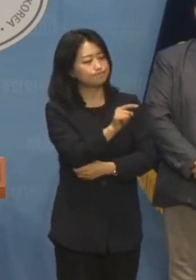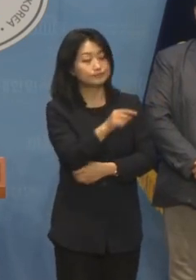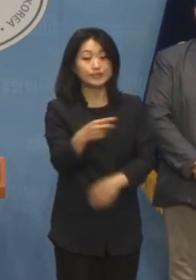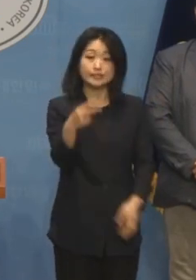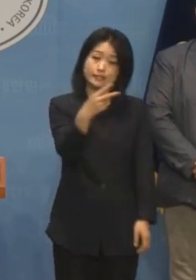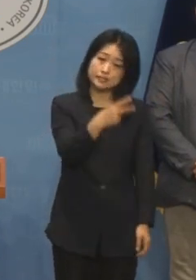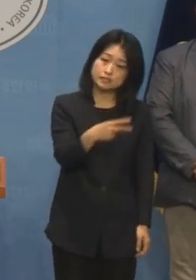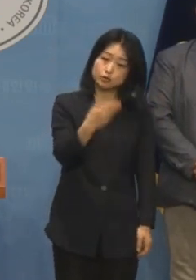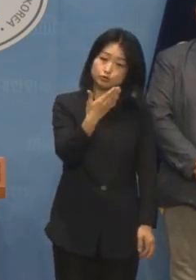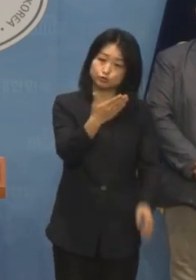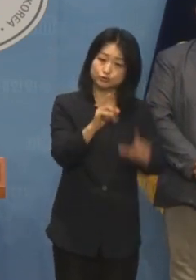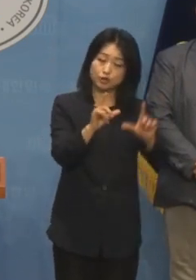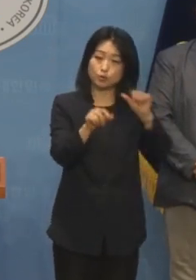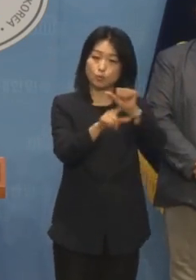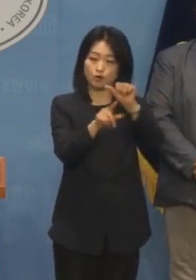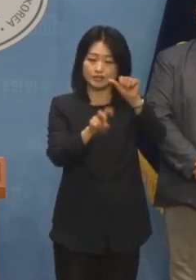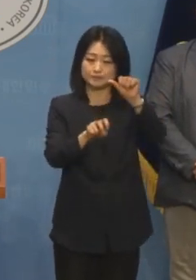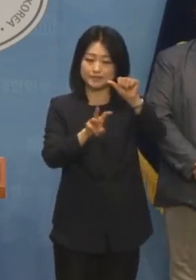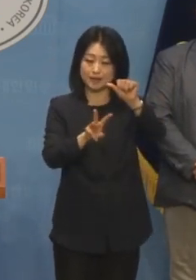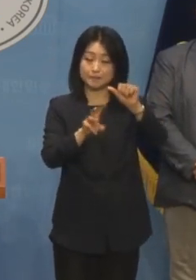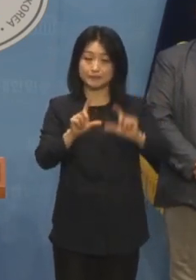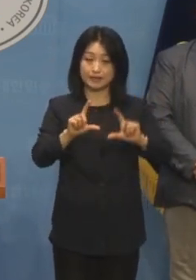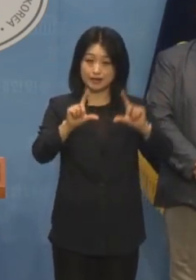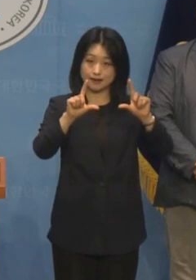2009년 5월 23일